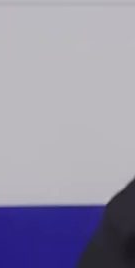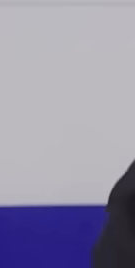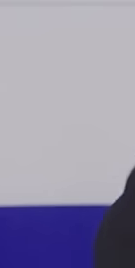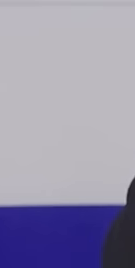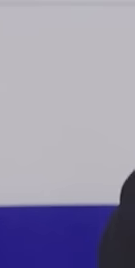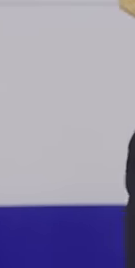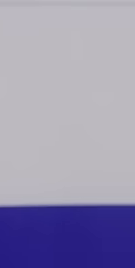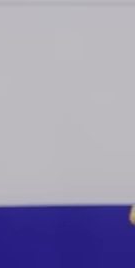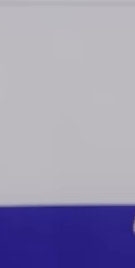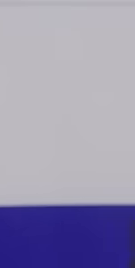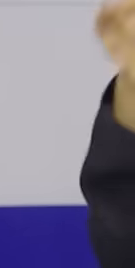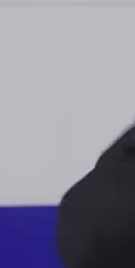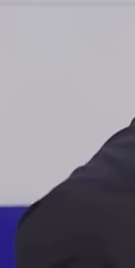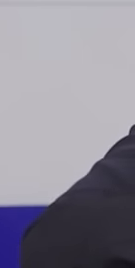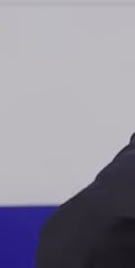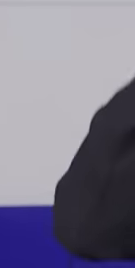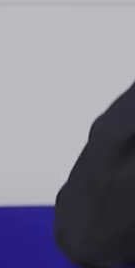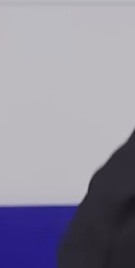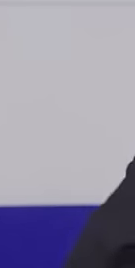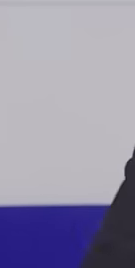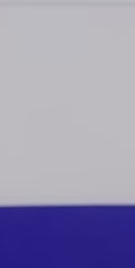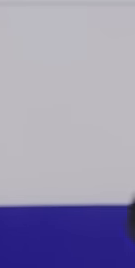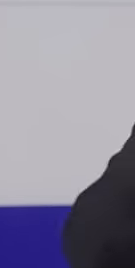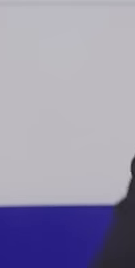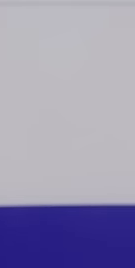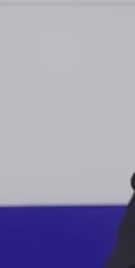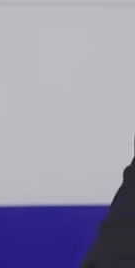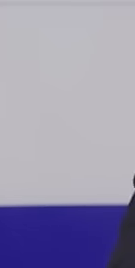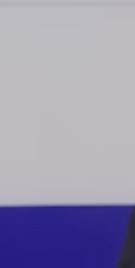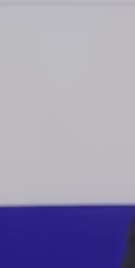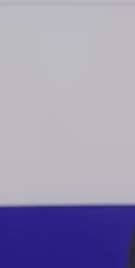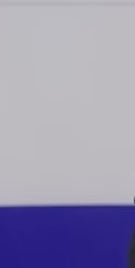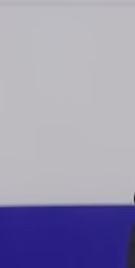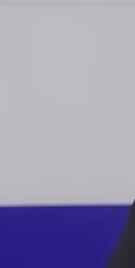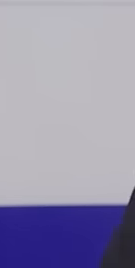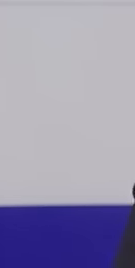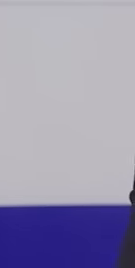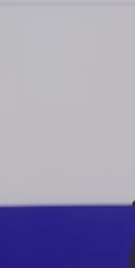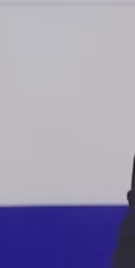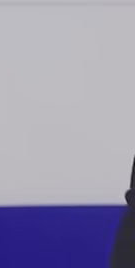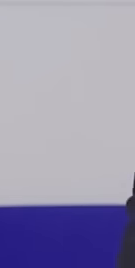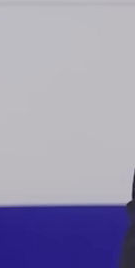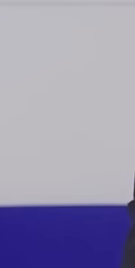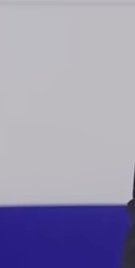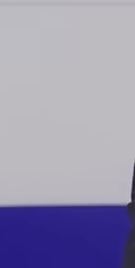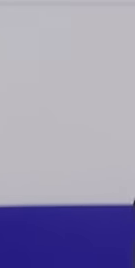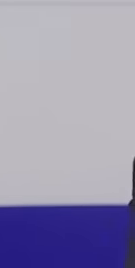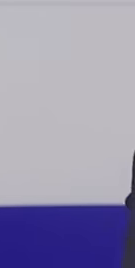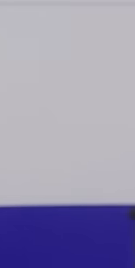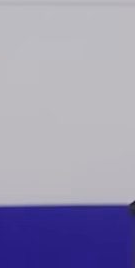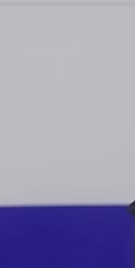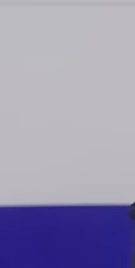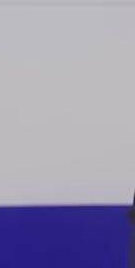생산성이 오히려 경제 체제와 우리 공동체의 존속을 위협할